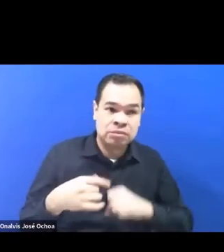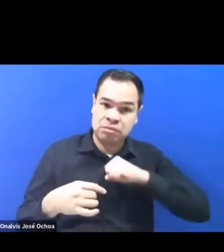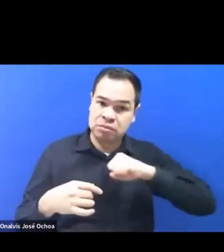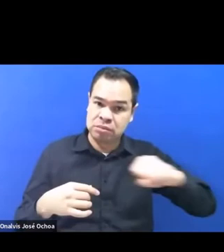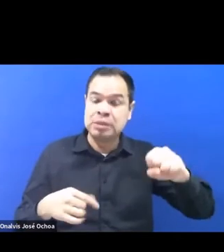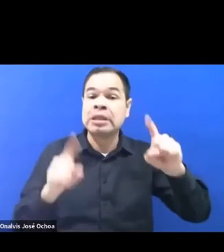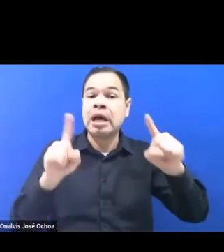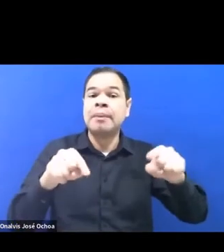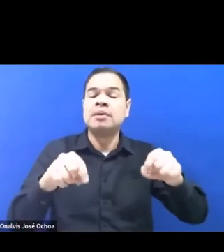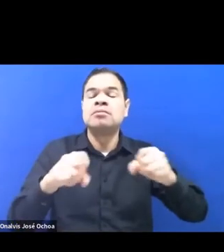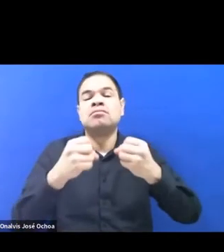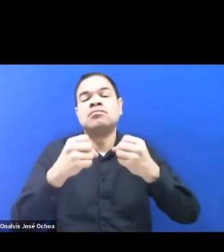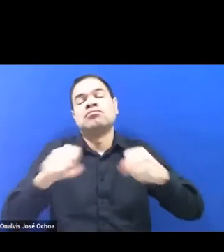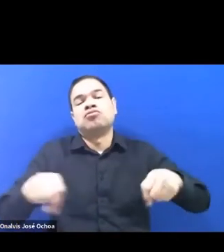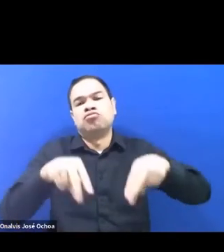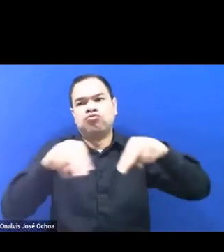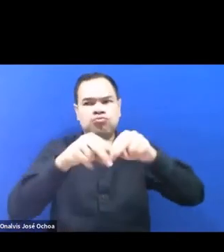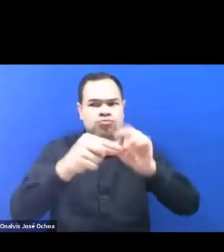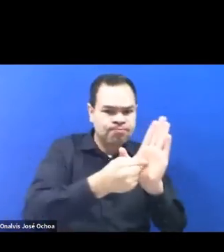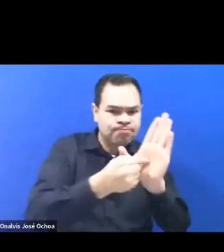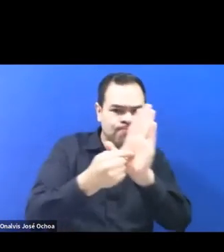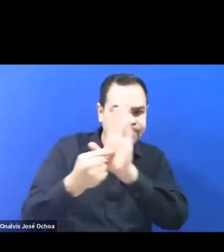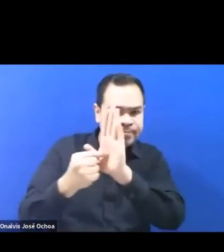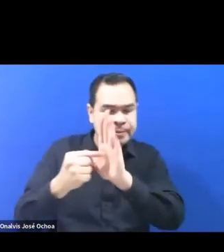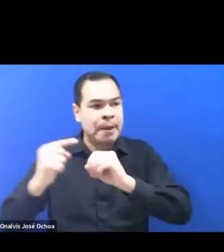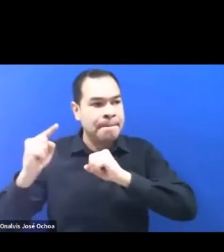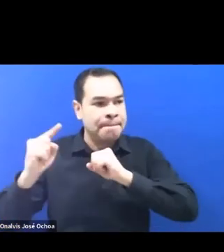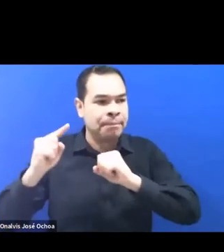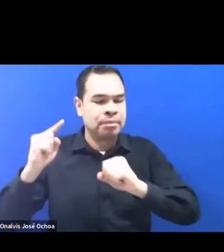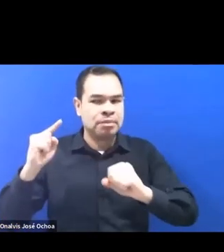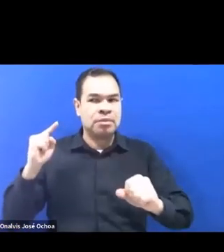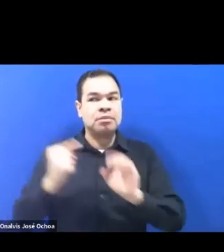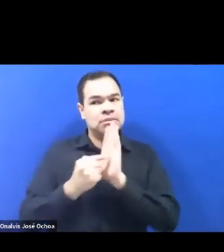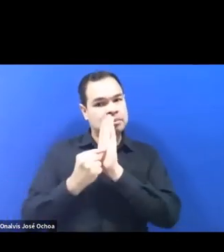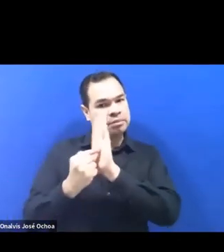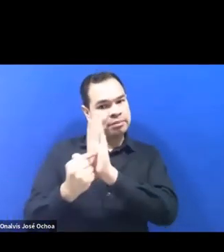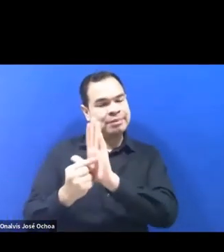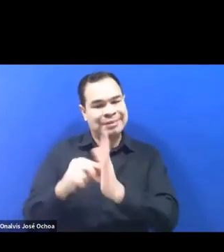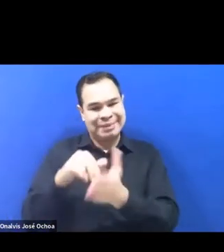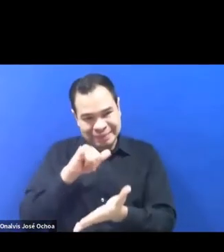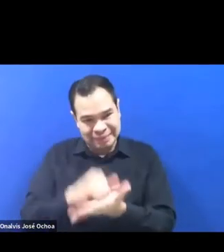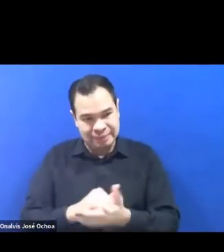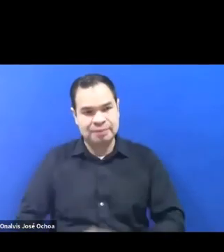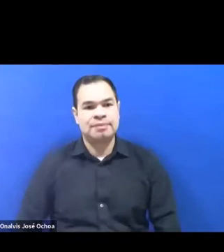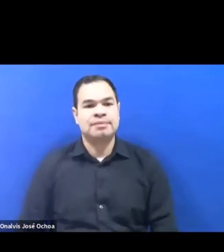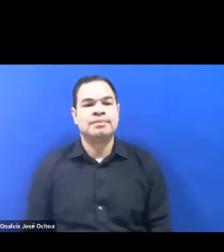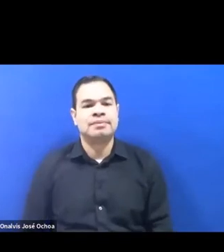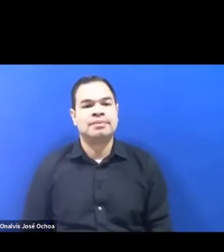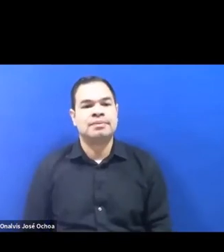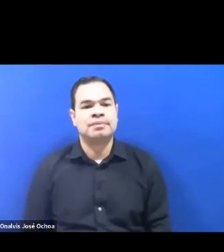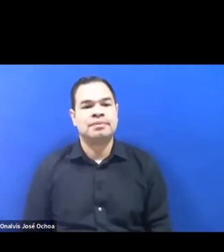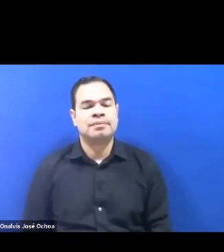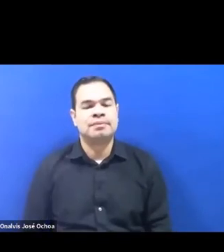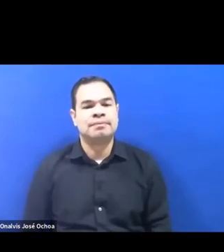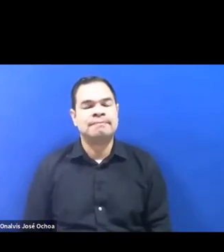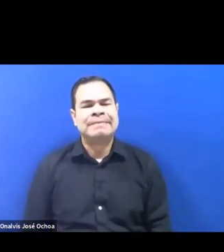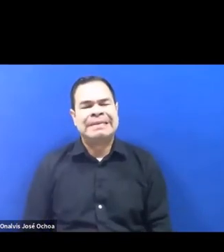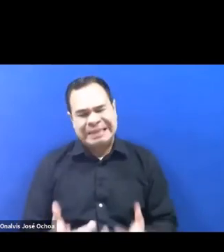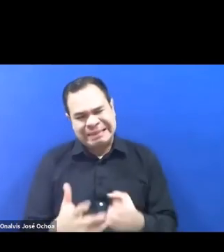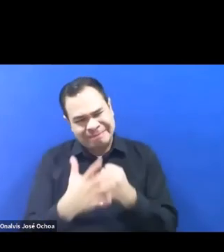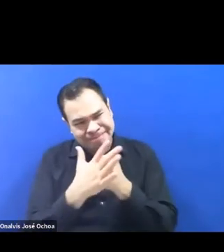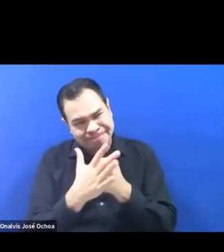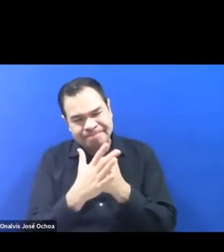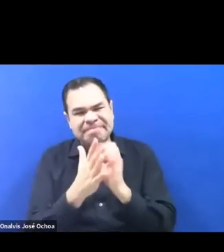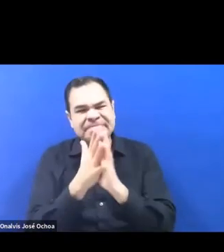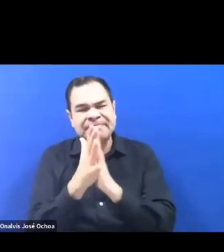precedente a futuro que disuada a posibles perpetradores de la comisión de estos hechos. Quiero insistir entonces